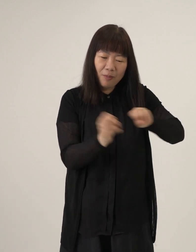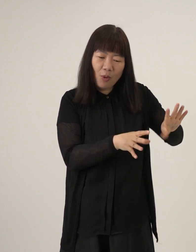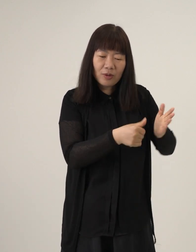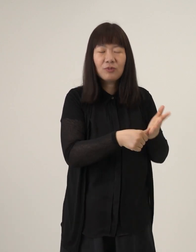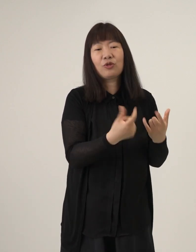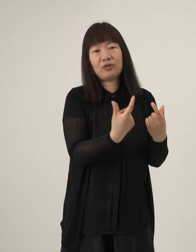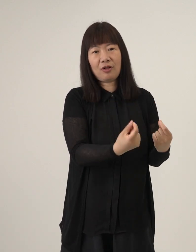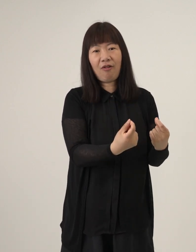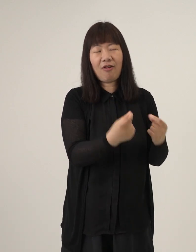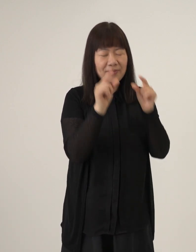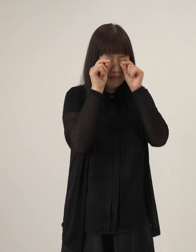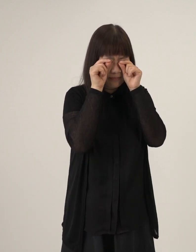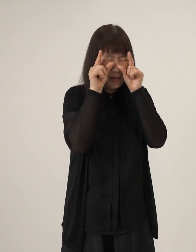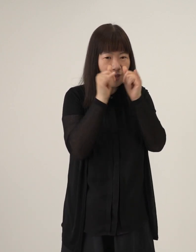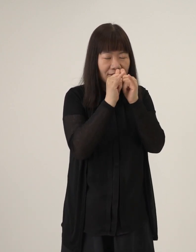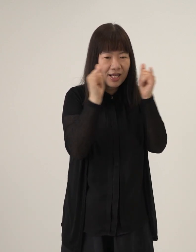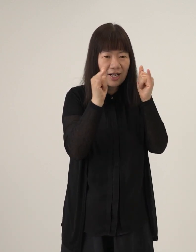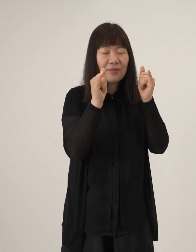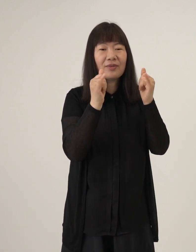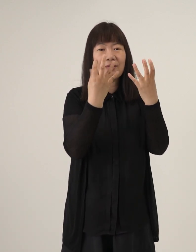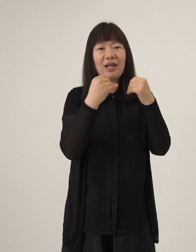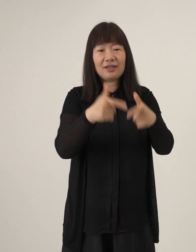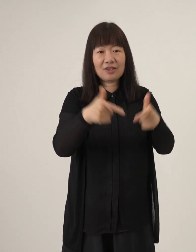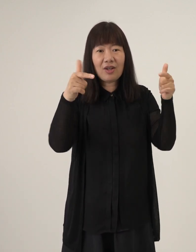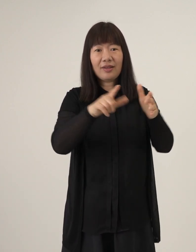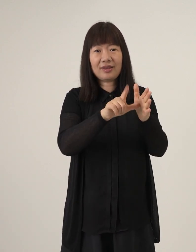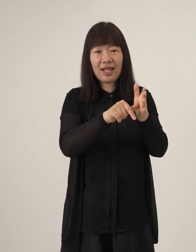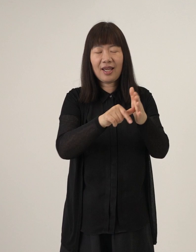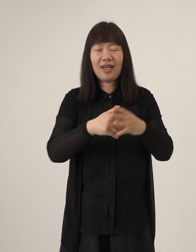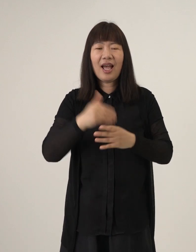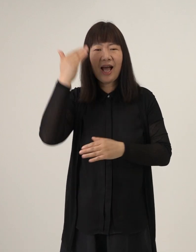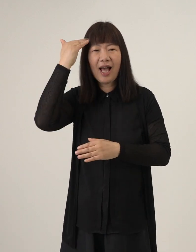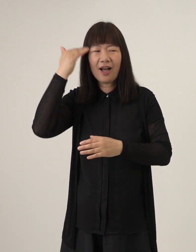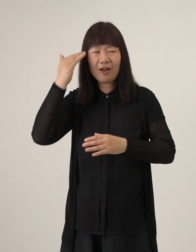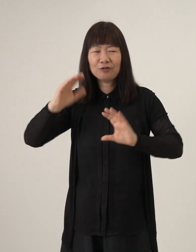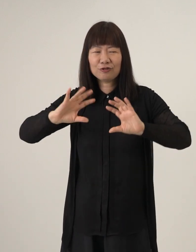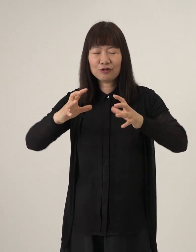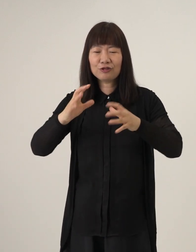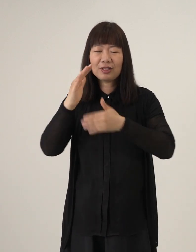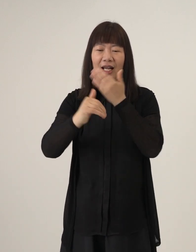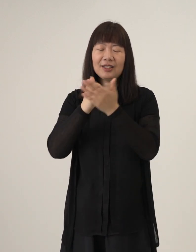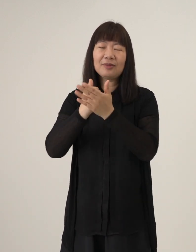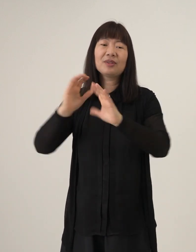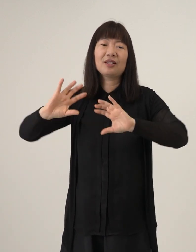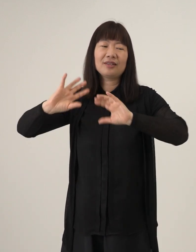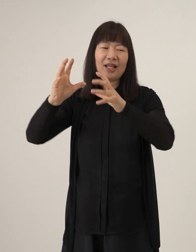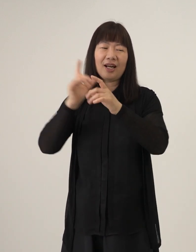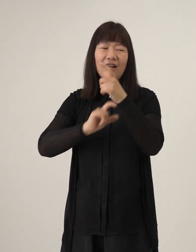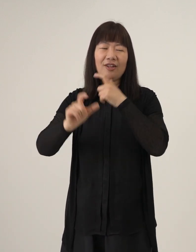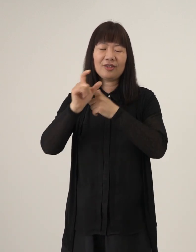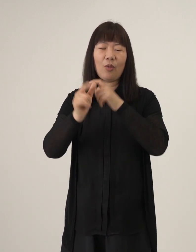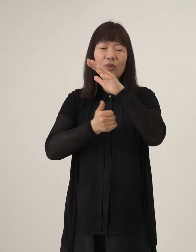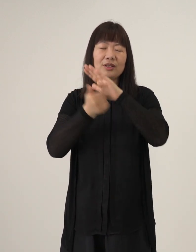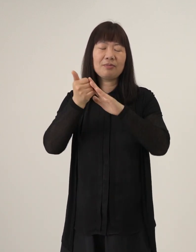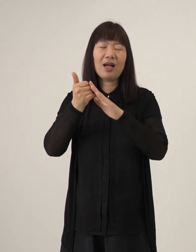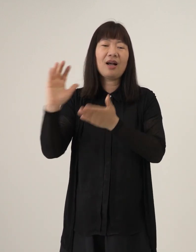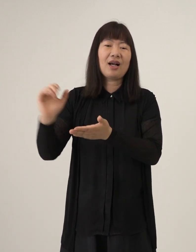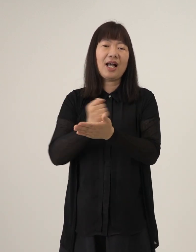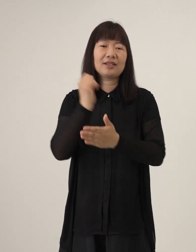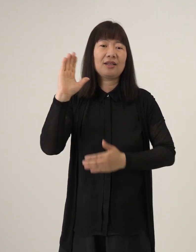많을 때 조국 교회와 조국 대한민국은, 하나님의 나라는 희망이 있는